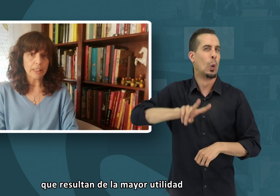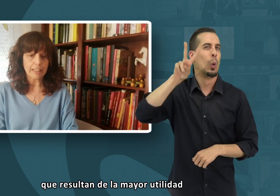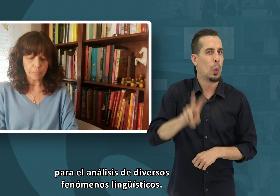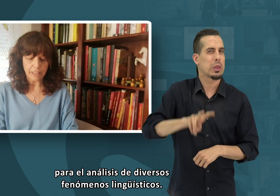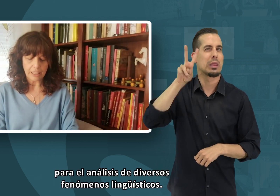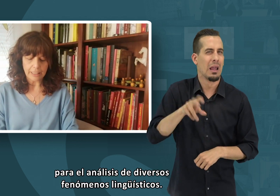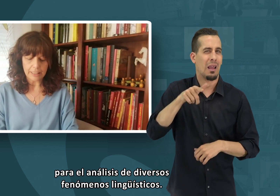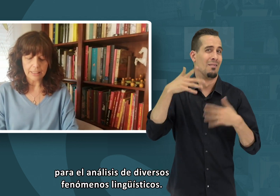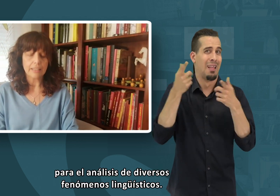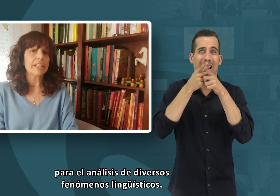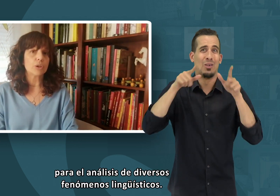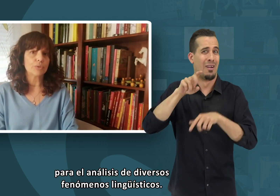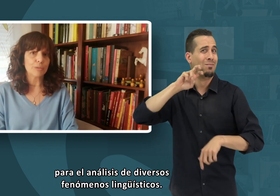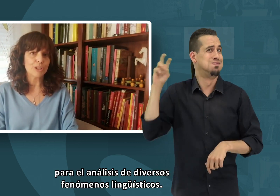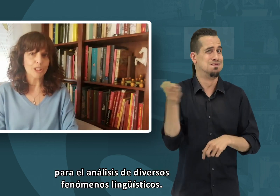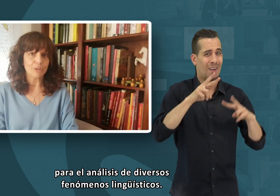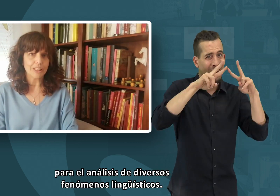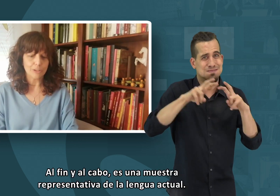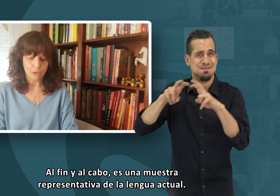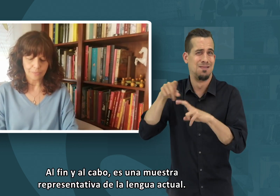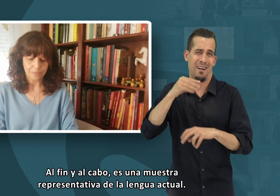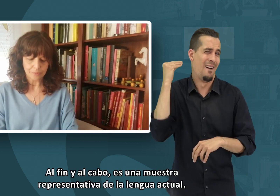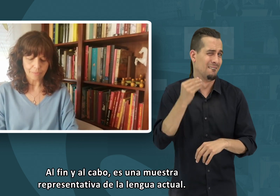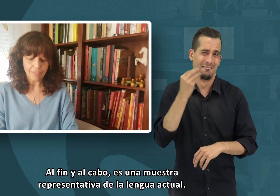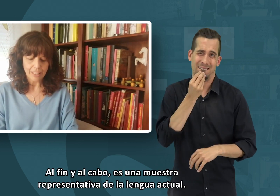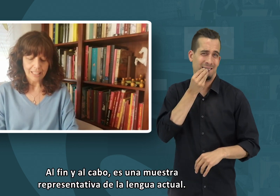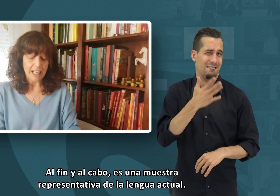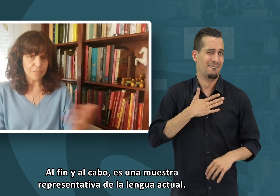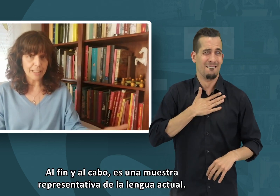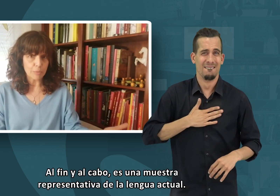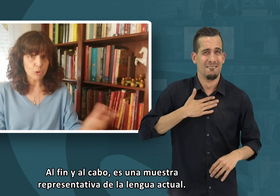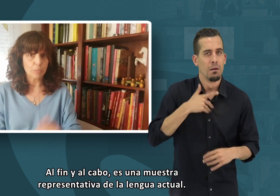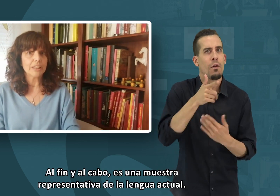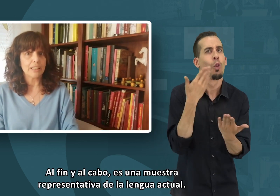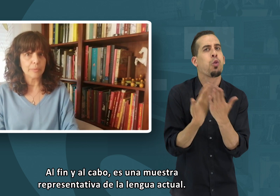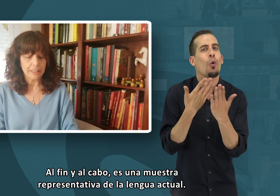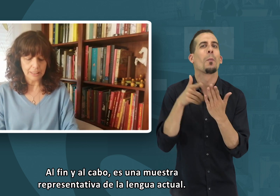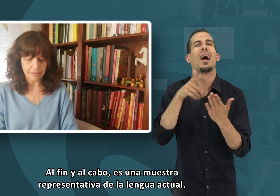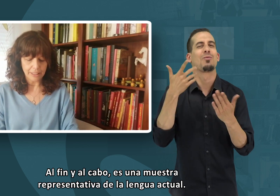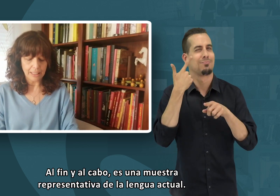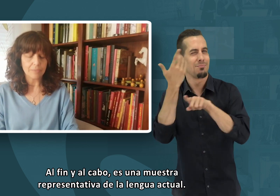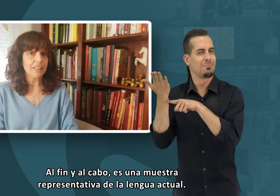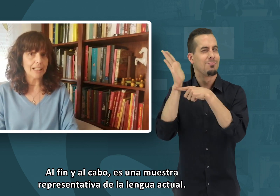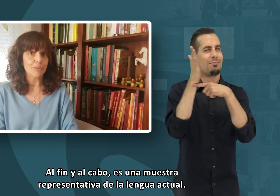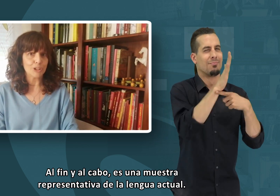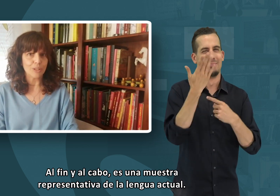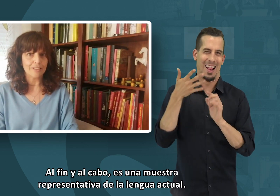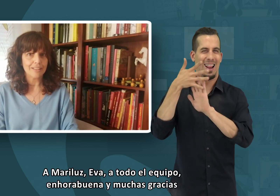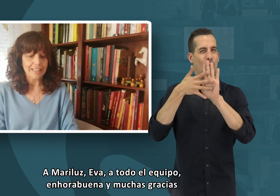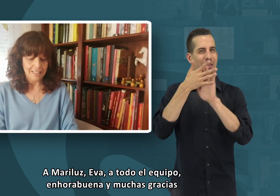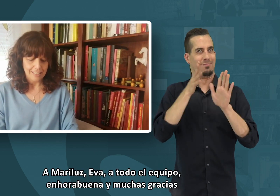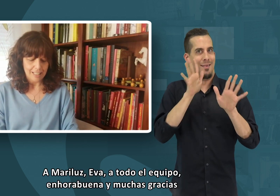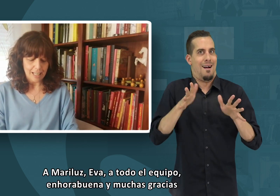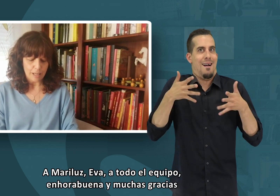mayor utilidad para el análisis de diversos fenómenos lingüísticos. Al fin y al cabo es una muestra representativa de la lengua